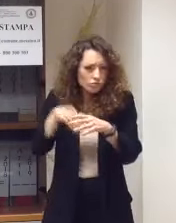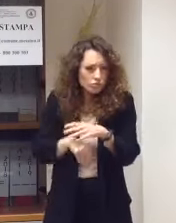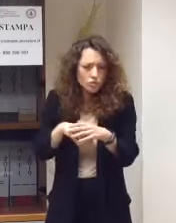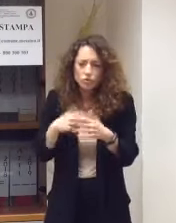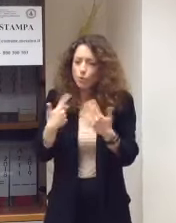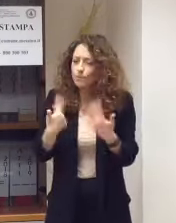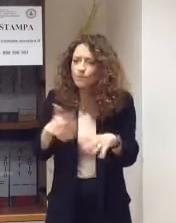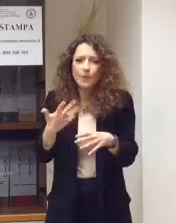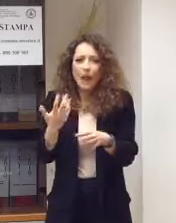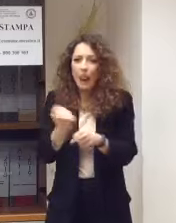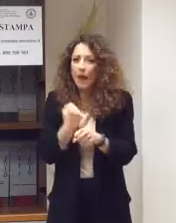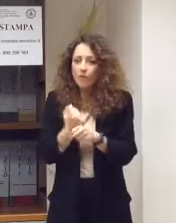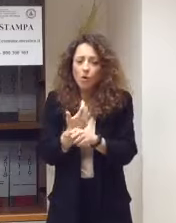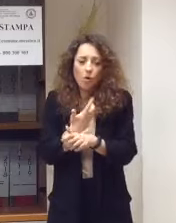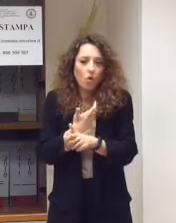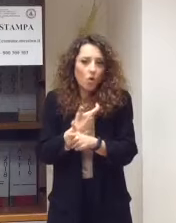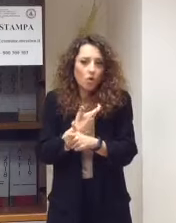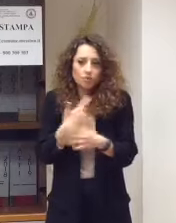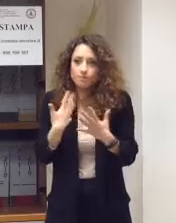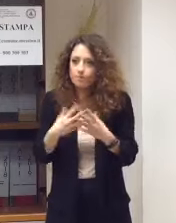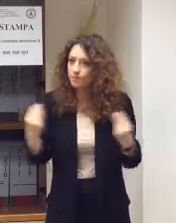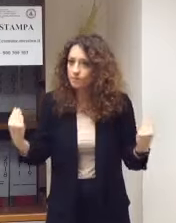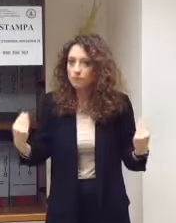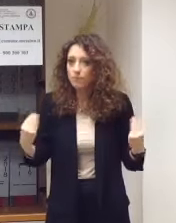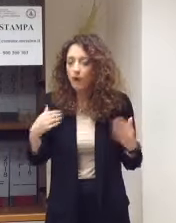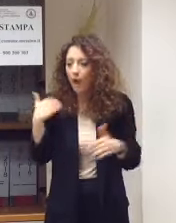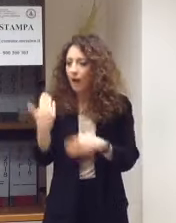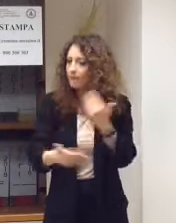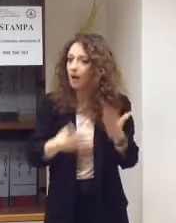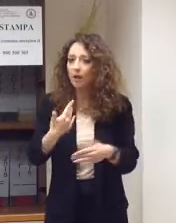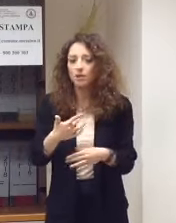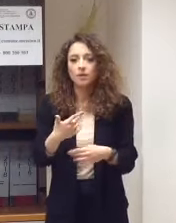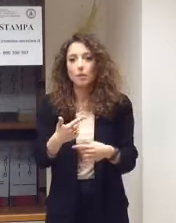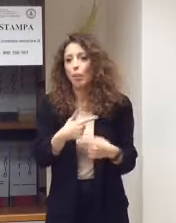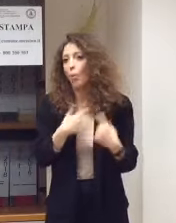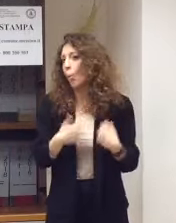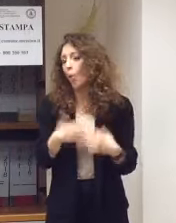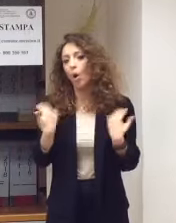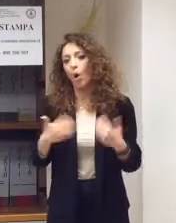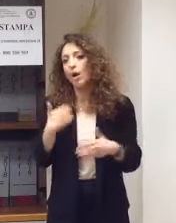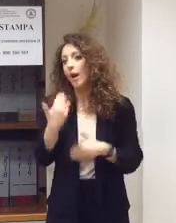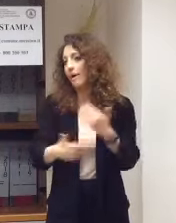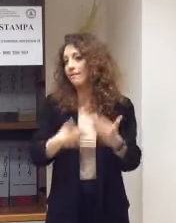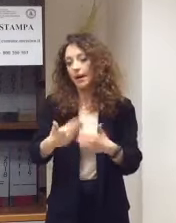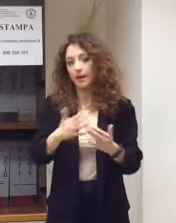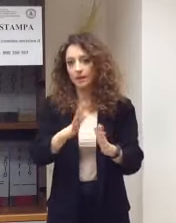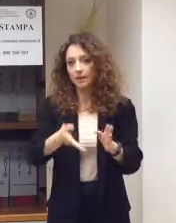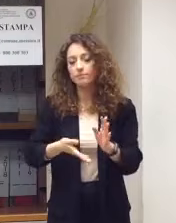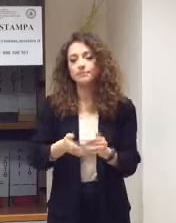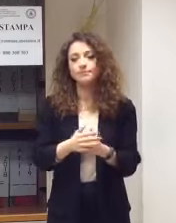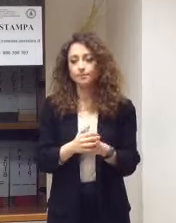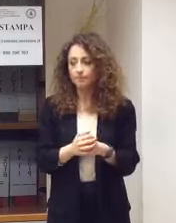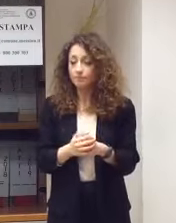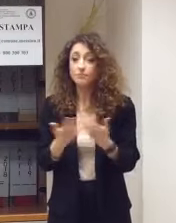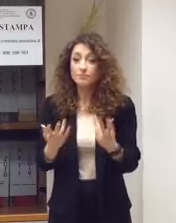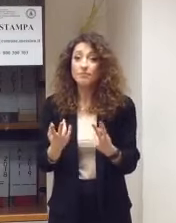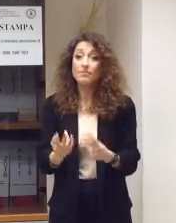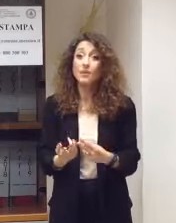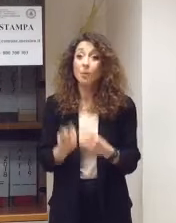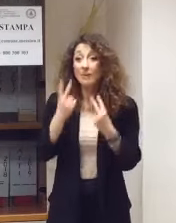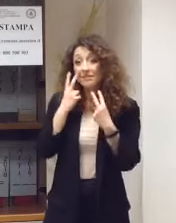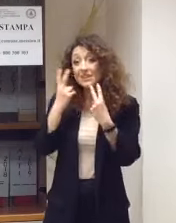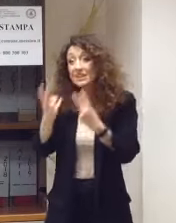stiamo portando avanti veramente con grande cuore, e quindi le visite anche che ci vengono fatte,